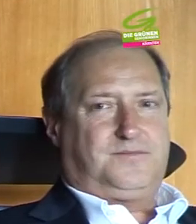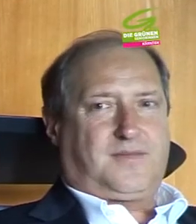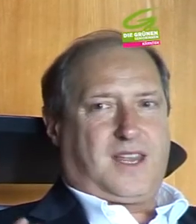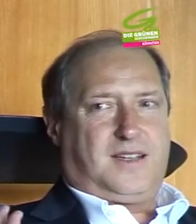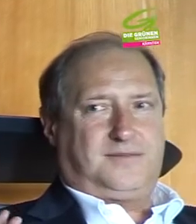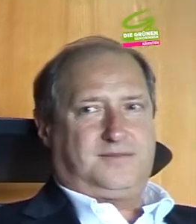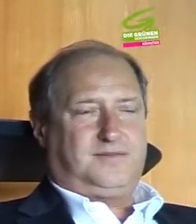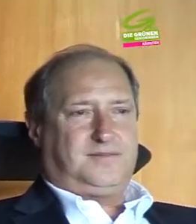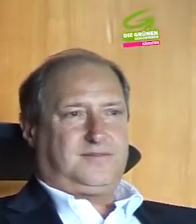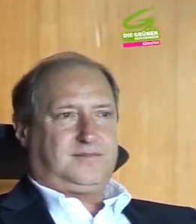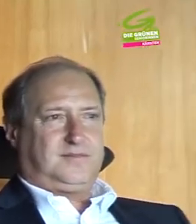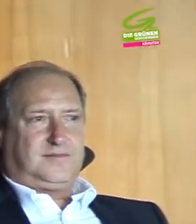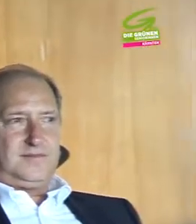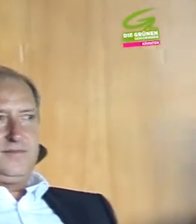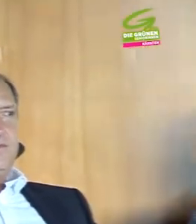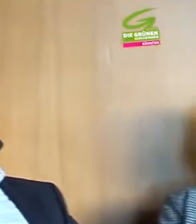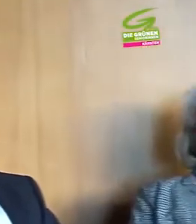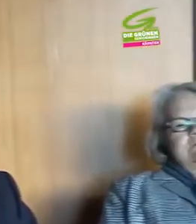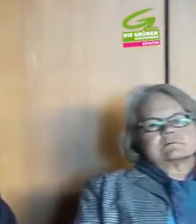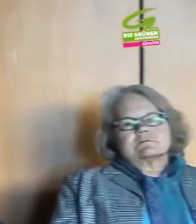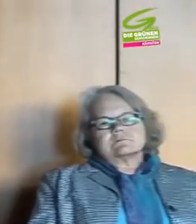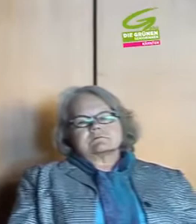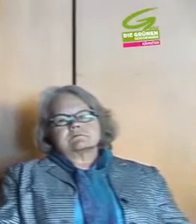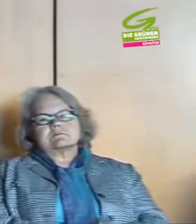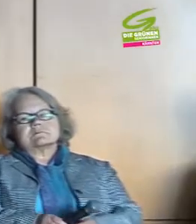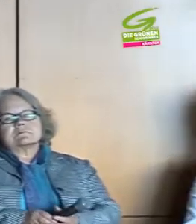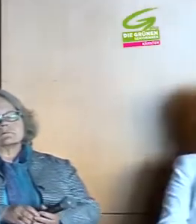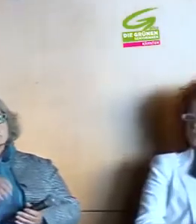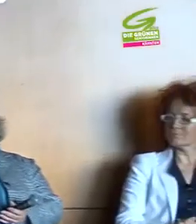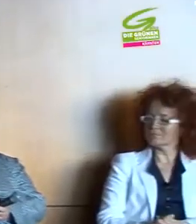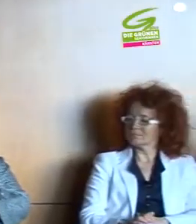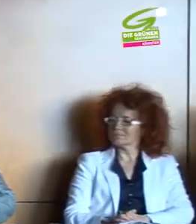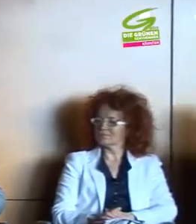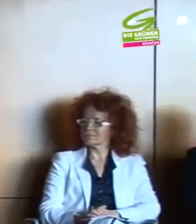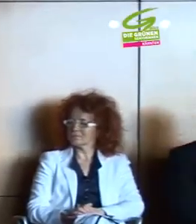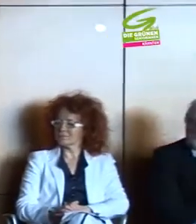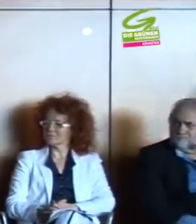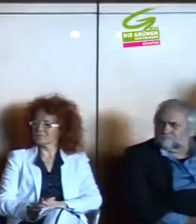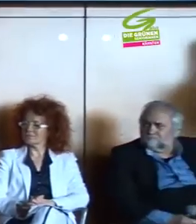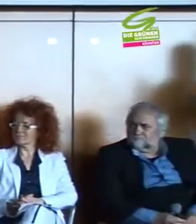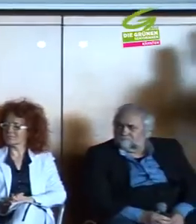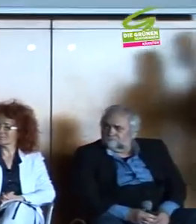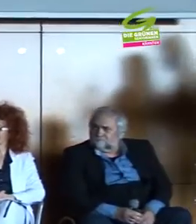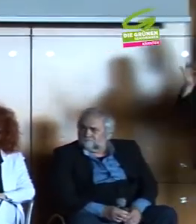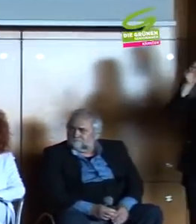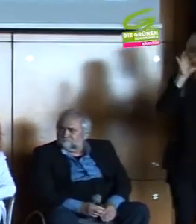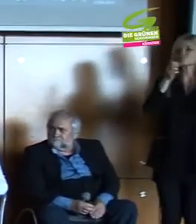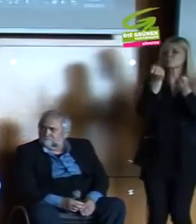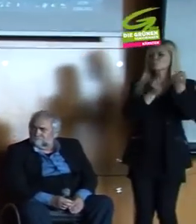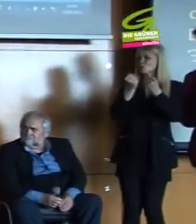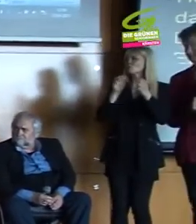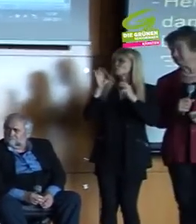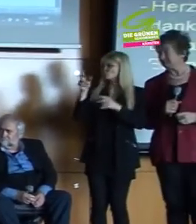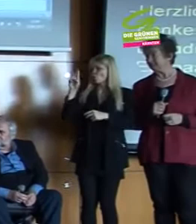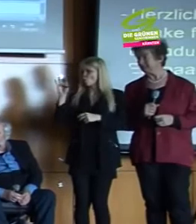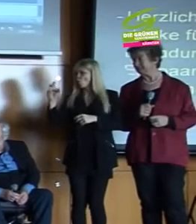sind, die rechtlichen Rahmenbedingungen, damit auch die Leitschnur für die Politik, für den Rolf, für mich, für alle, die politisch